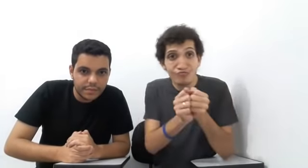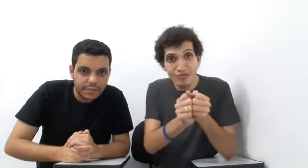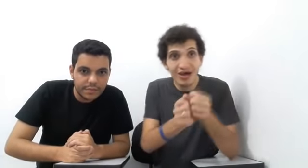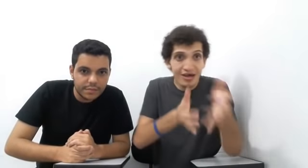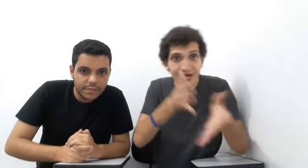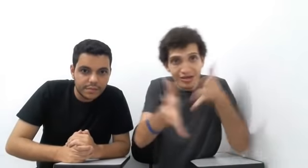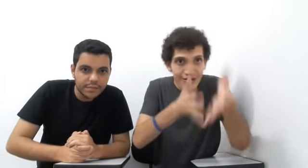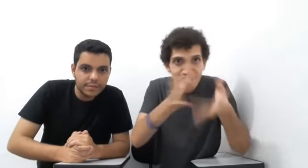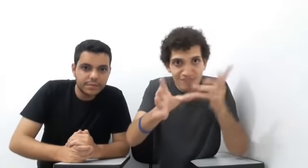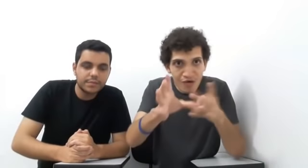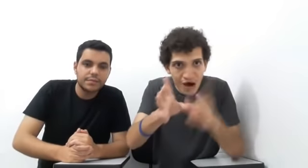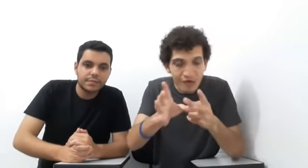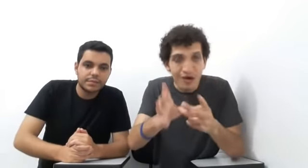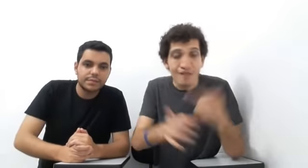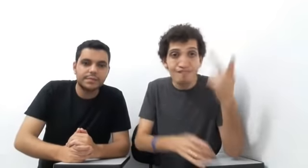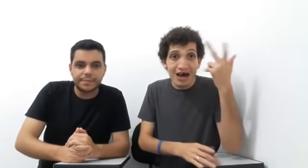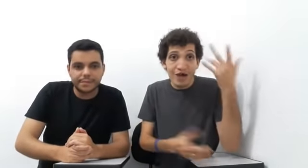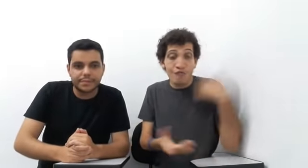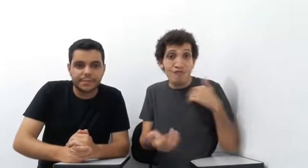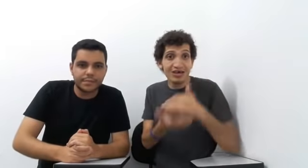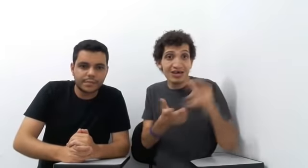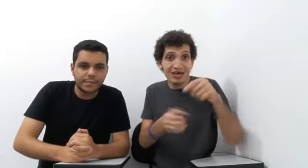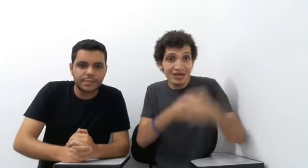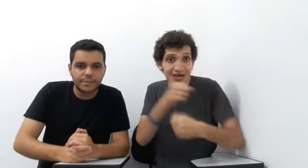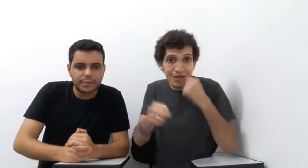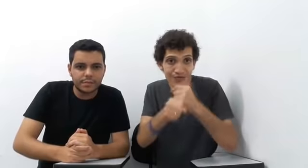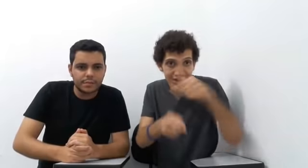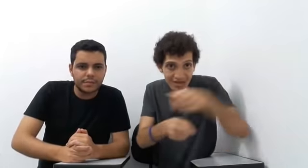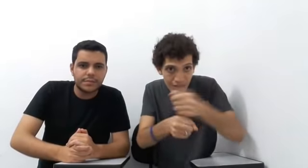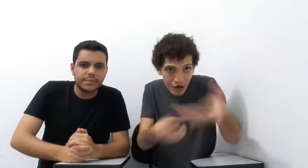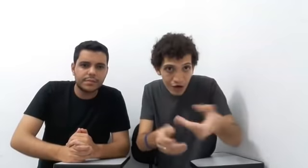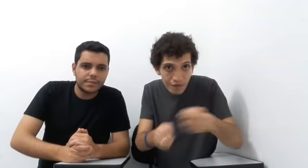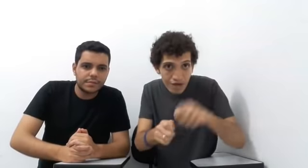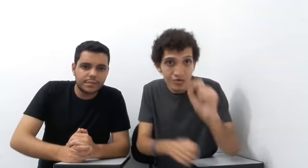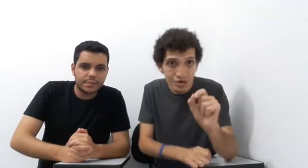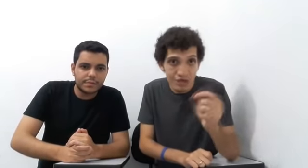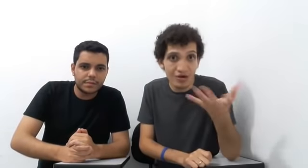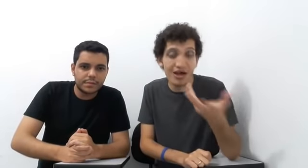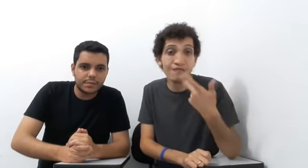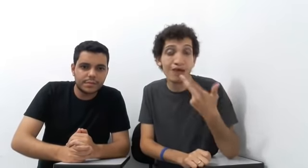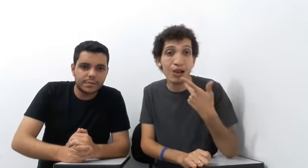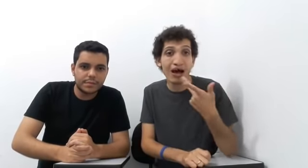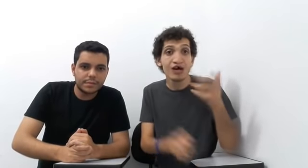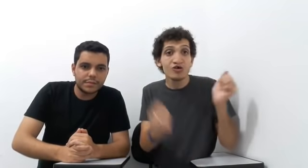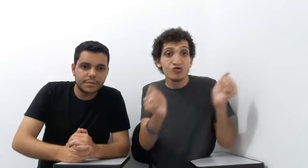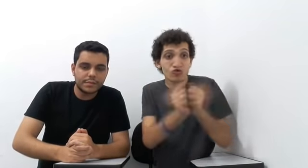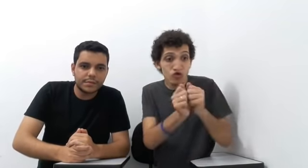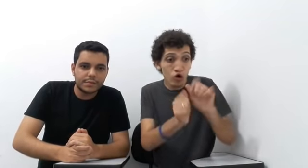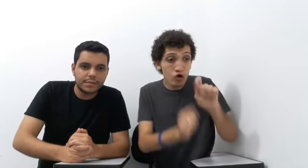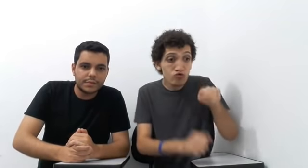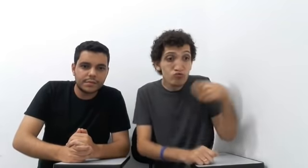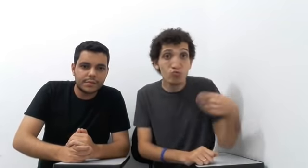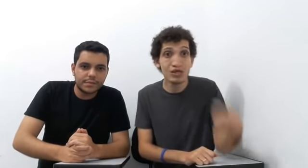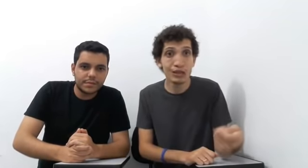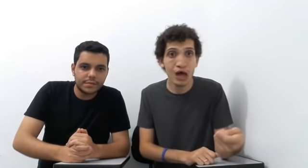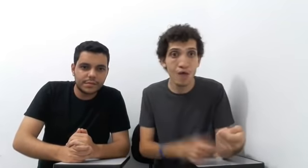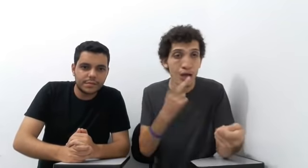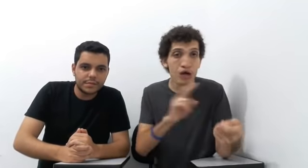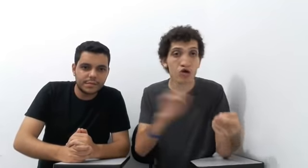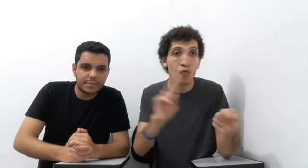né? Diagonal. Mas aí eu comecei esse ano agora fazer o quê? Eu quero falar só no final, falar só o nome de